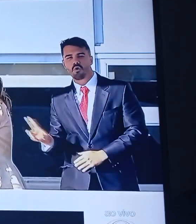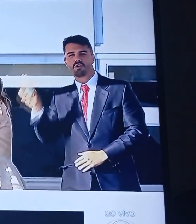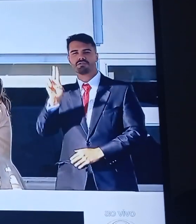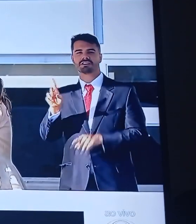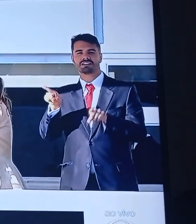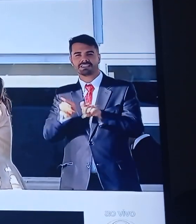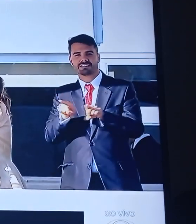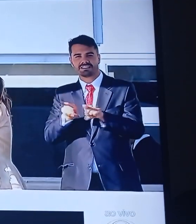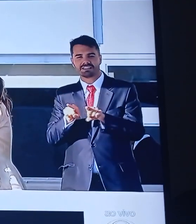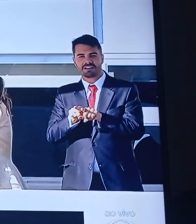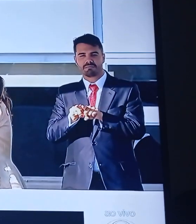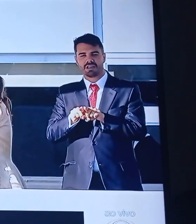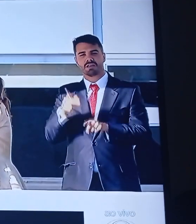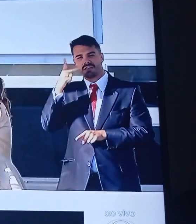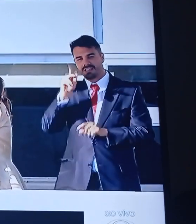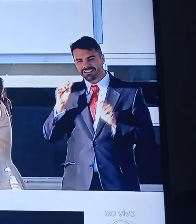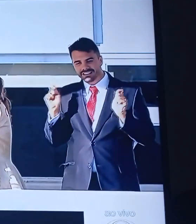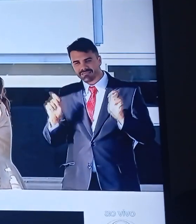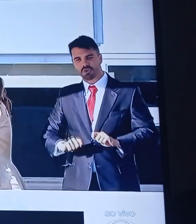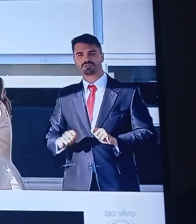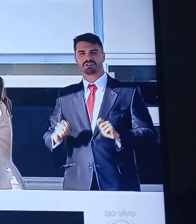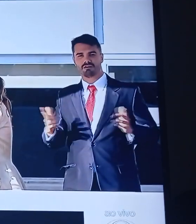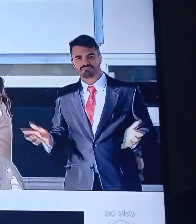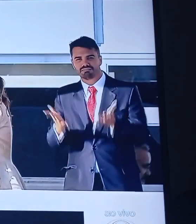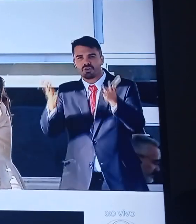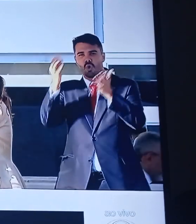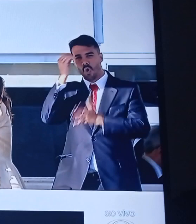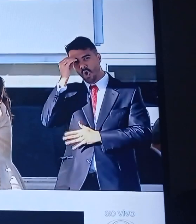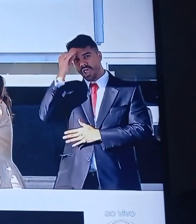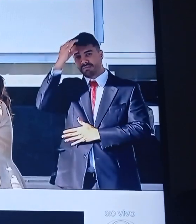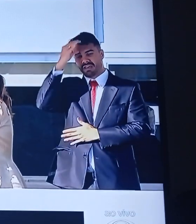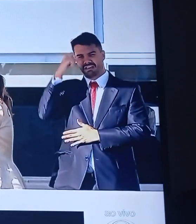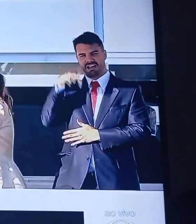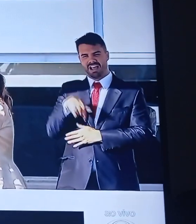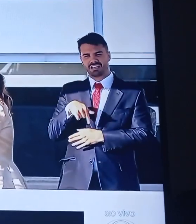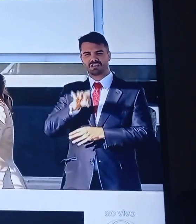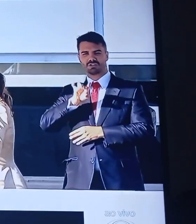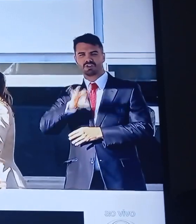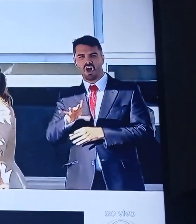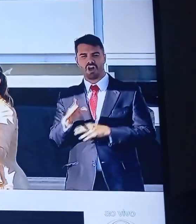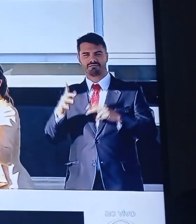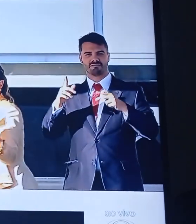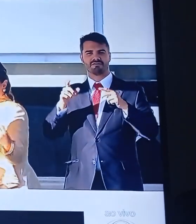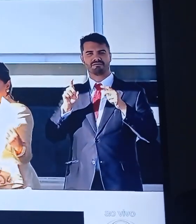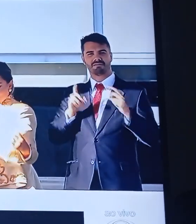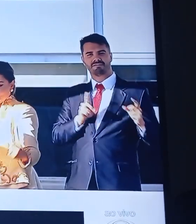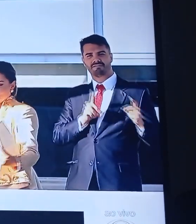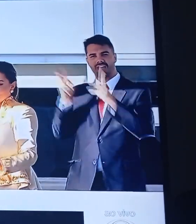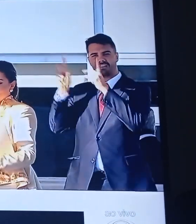de inteligência e conhecimento e não apenas um exportador de commodities e matéria-prima.